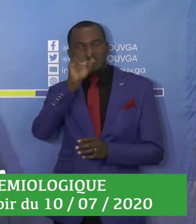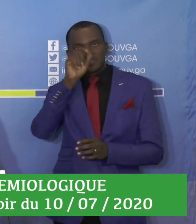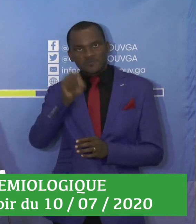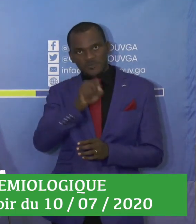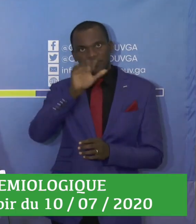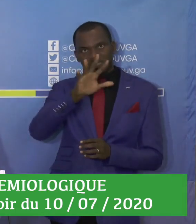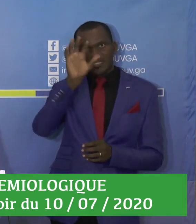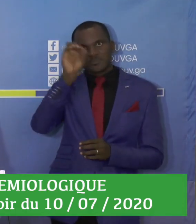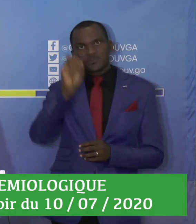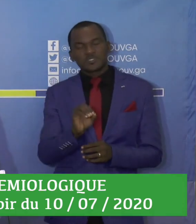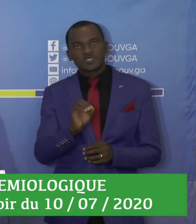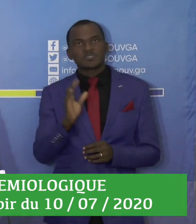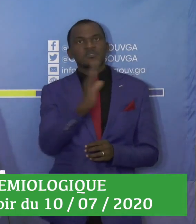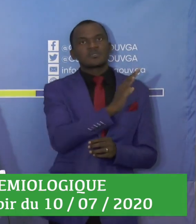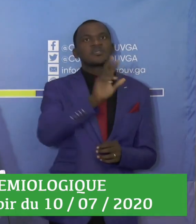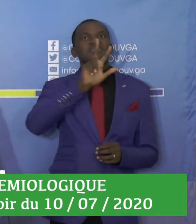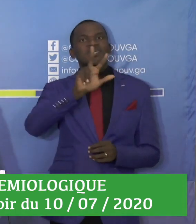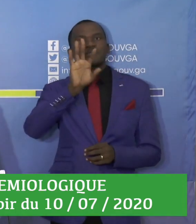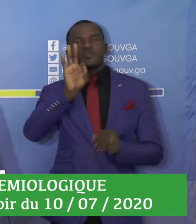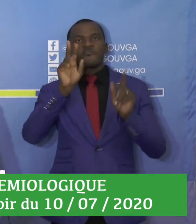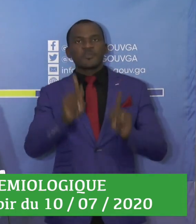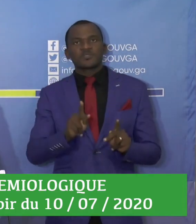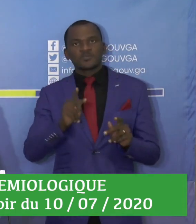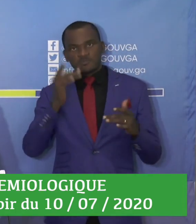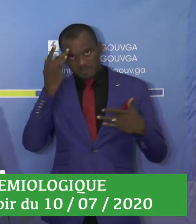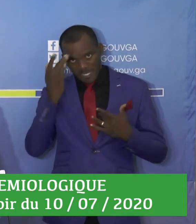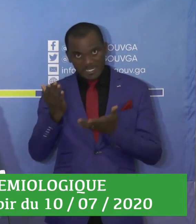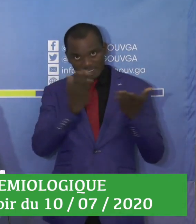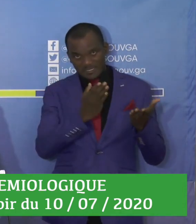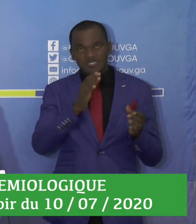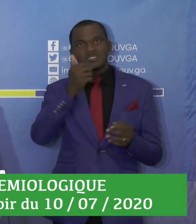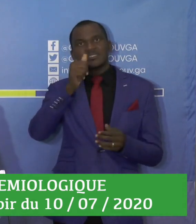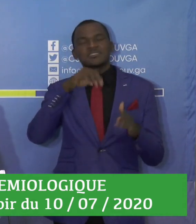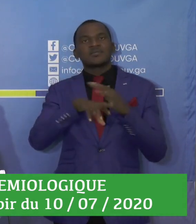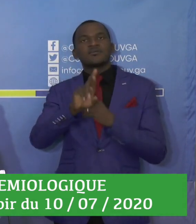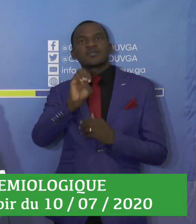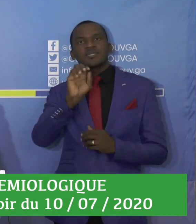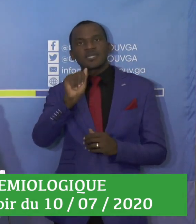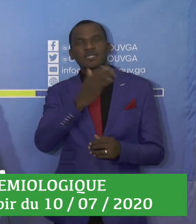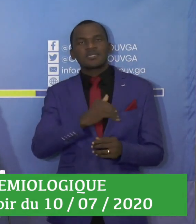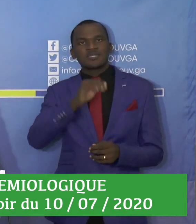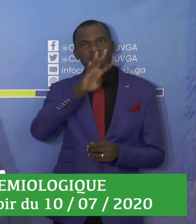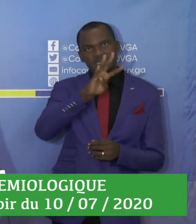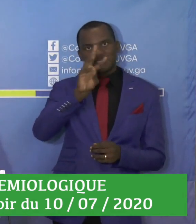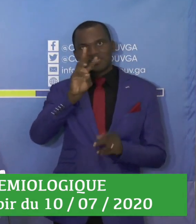50,5%, 39 personnes hospitalisées, 10 en réanimation et 46